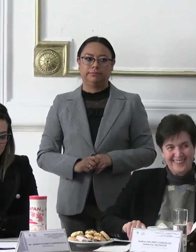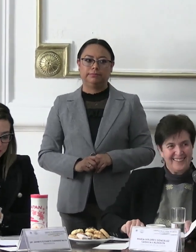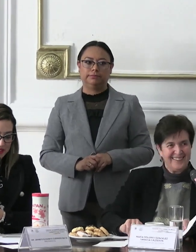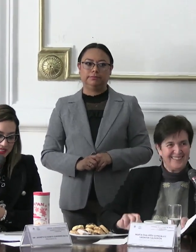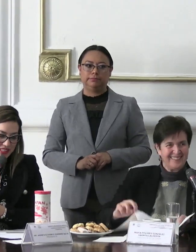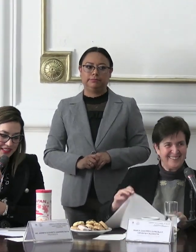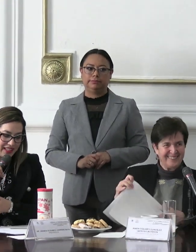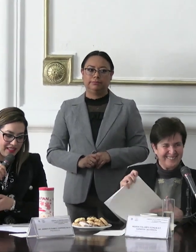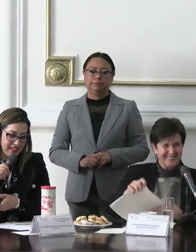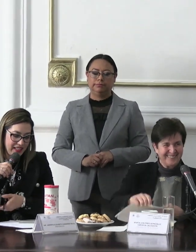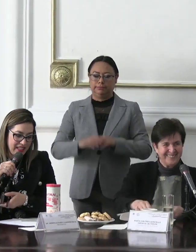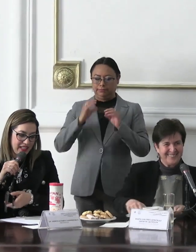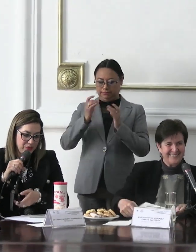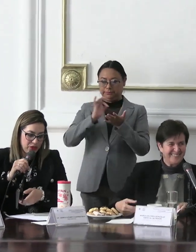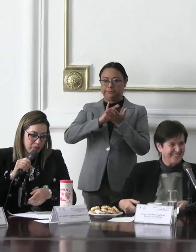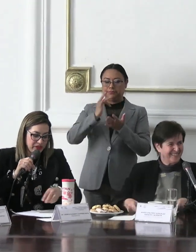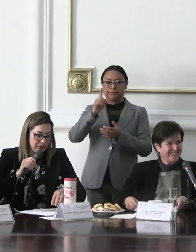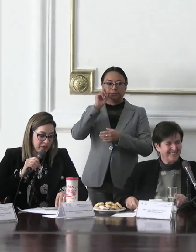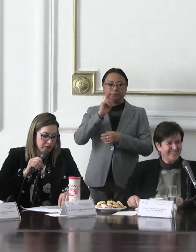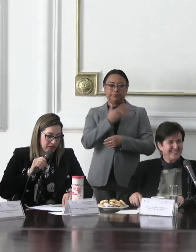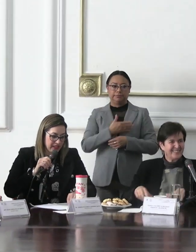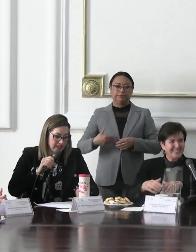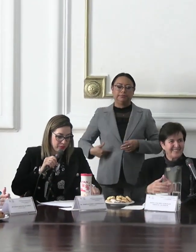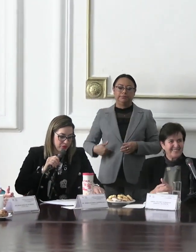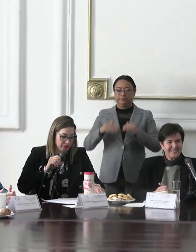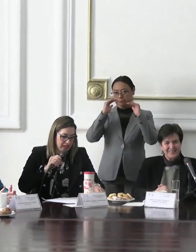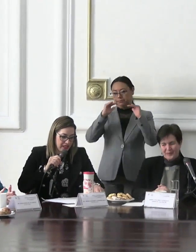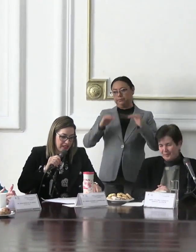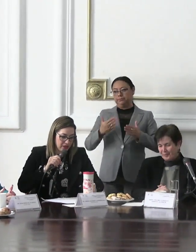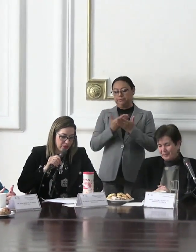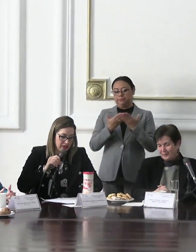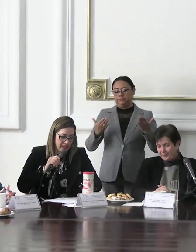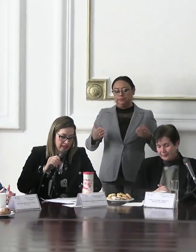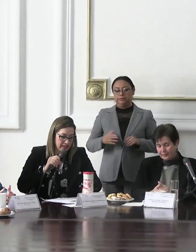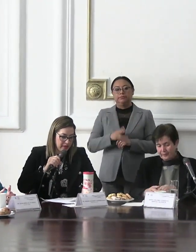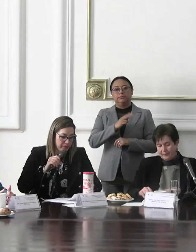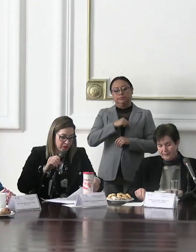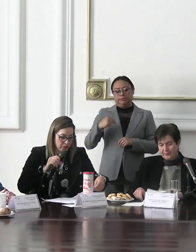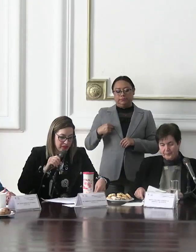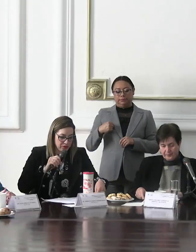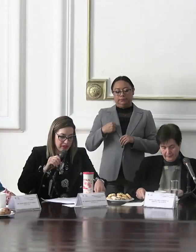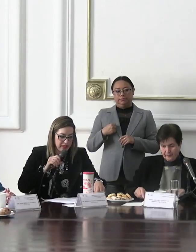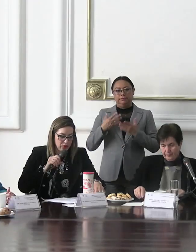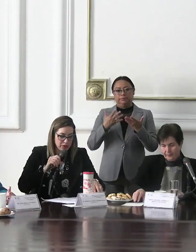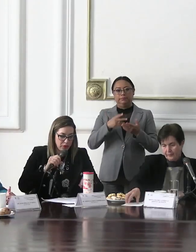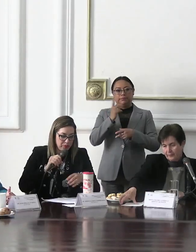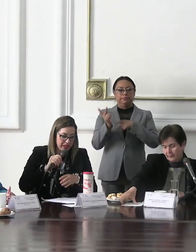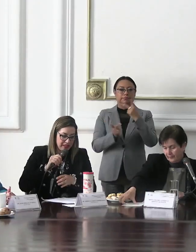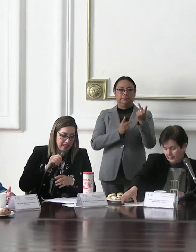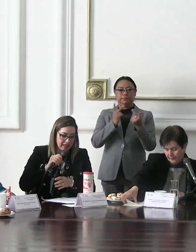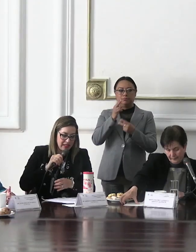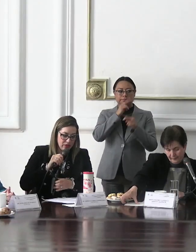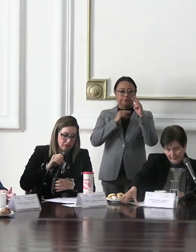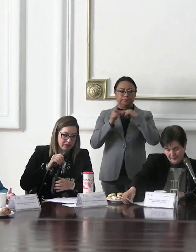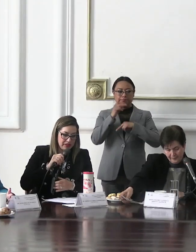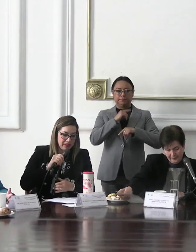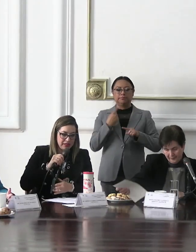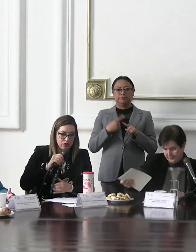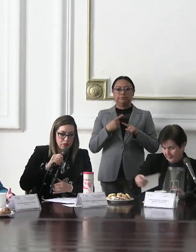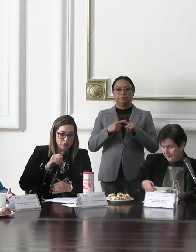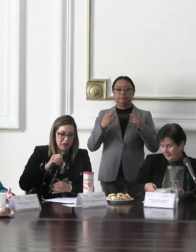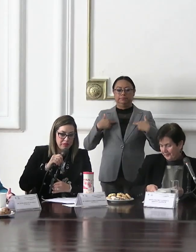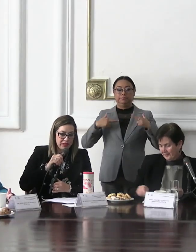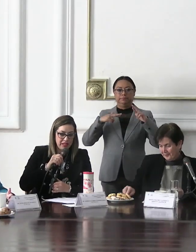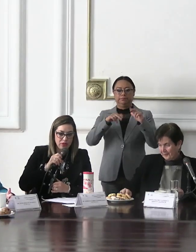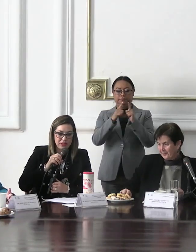Muchas gracias, presidenta. Y bueno, pues ahora procederemos a la ronda de preguntas o inquietudes por parte de los representantes